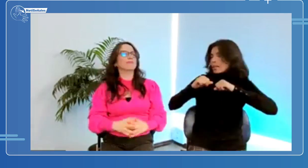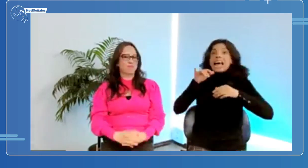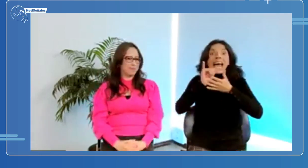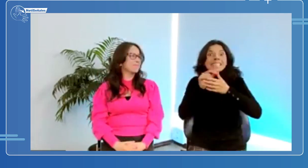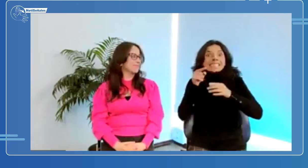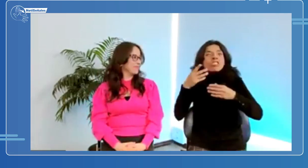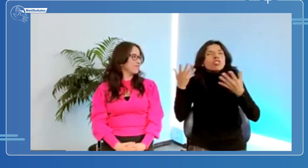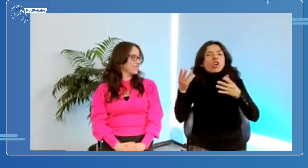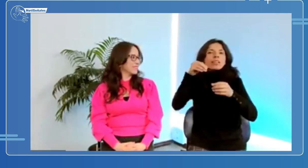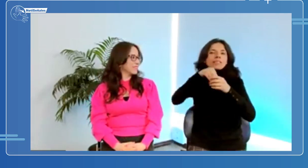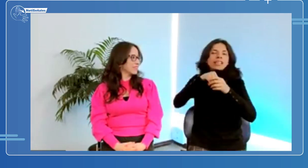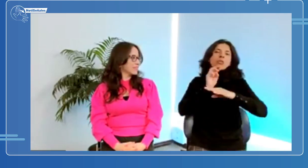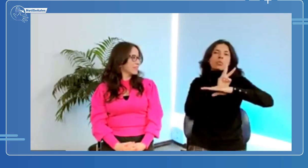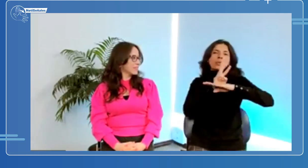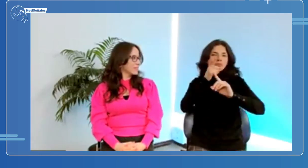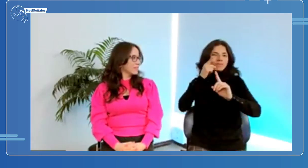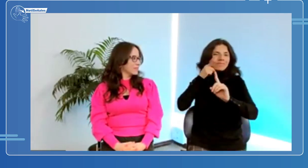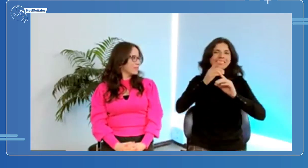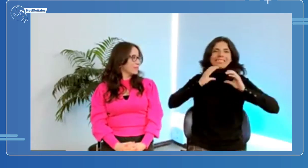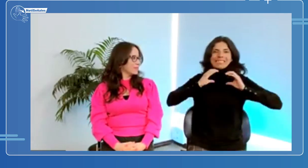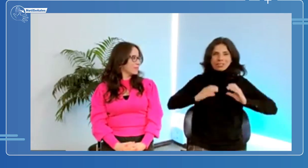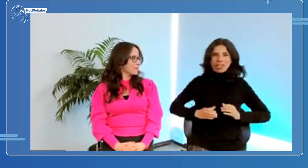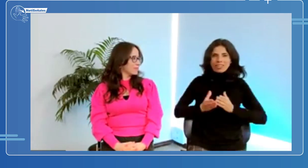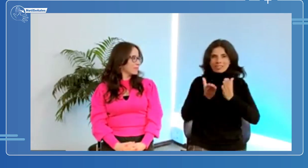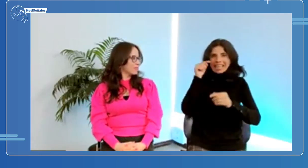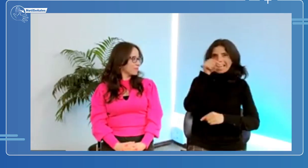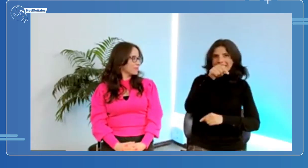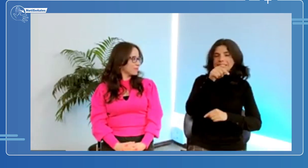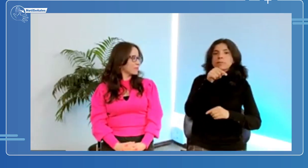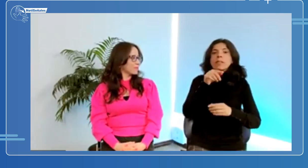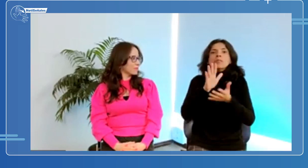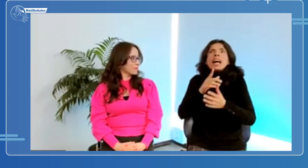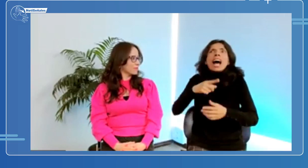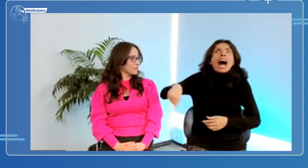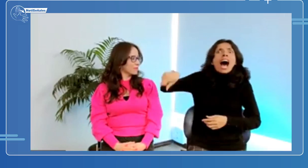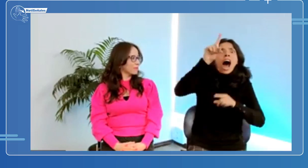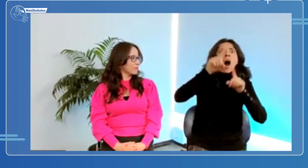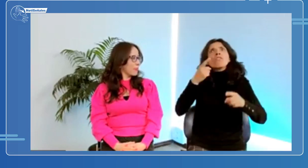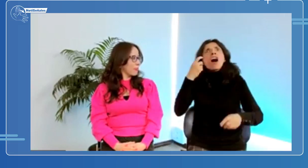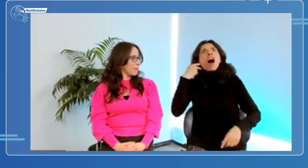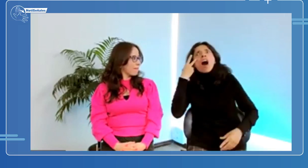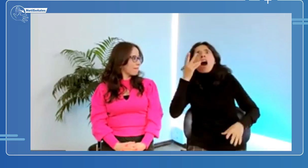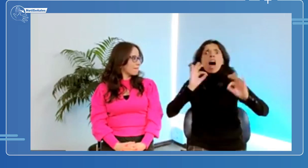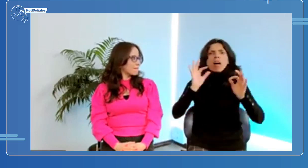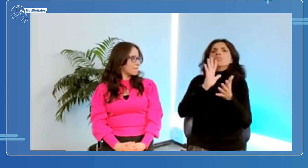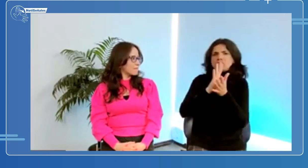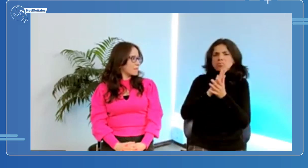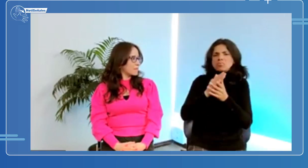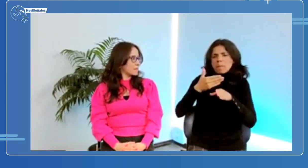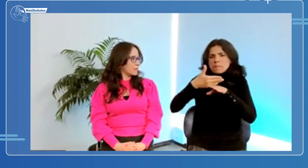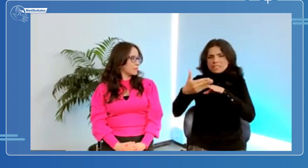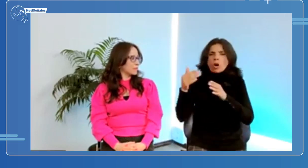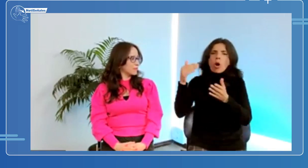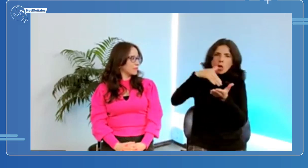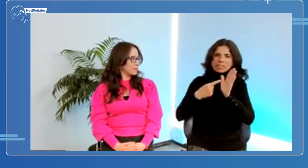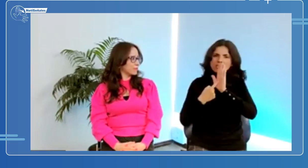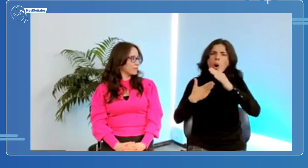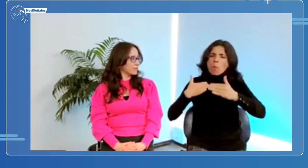Call. y esta fue la gestión, claro. En la página, pues, de Atención al Ciudadano la podemos encontrar, pero pues si algunos faltan